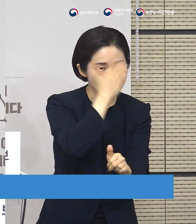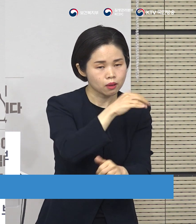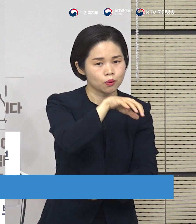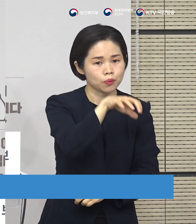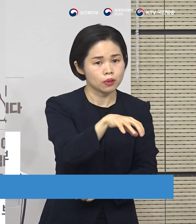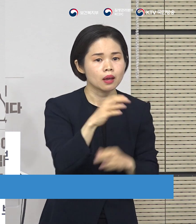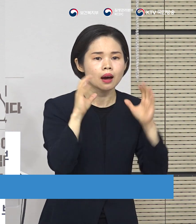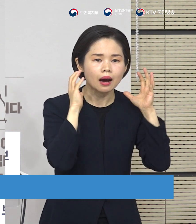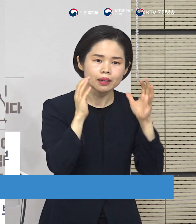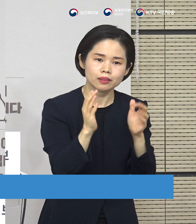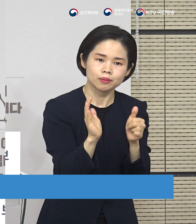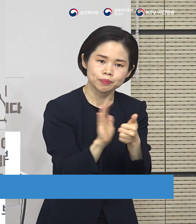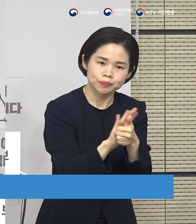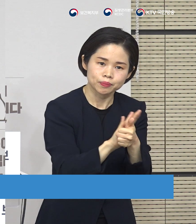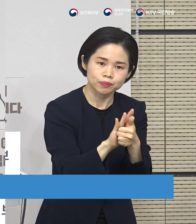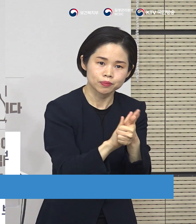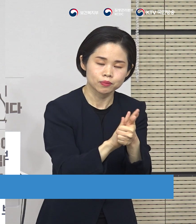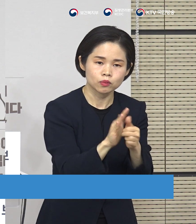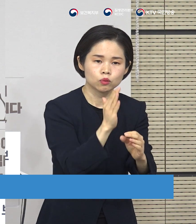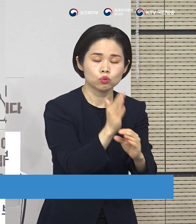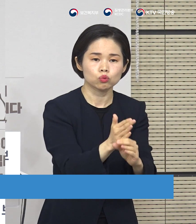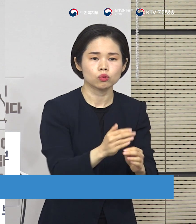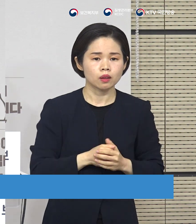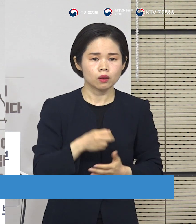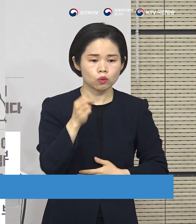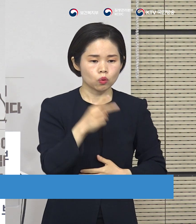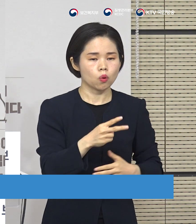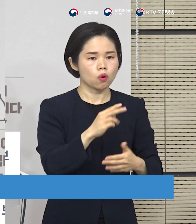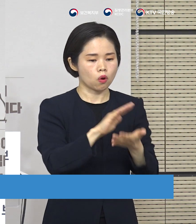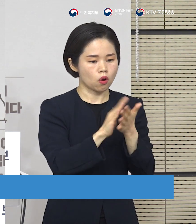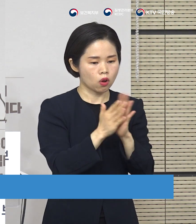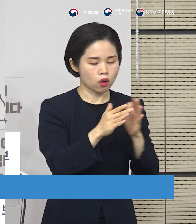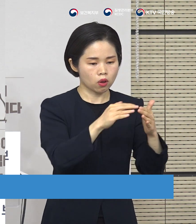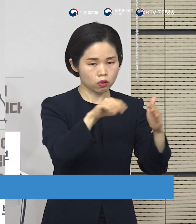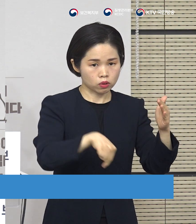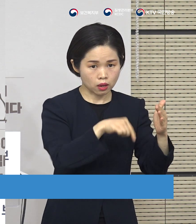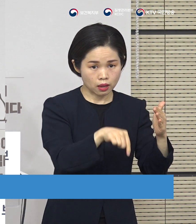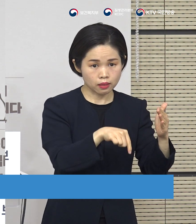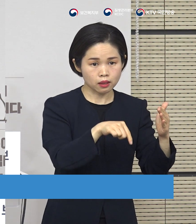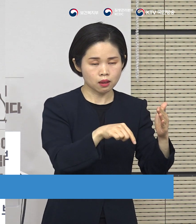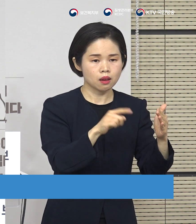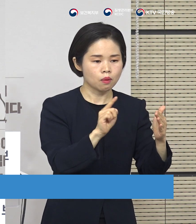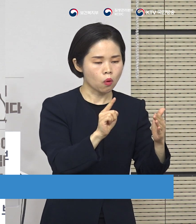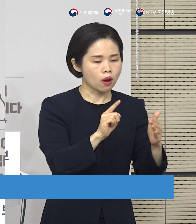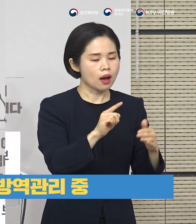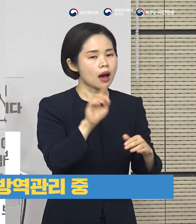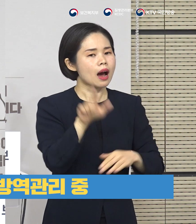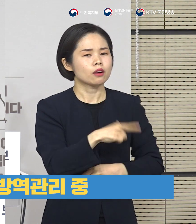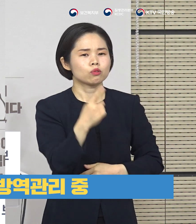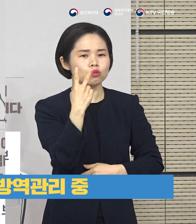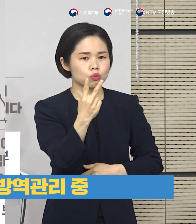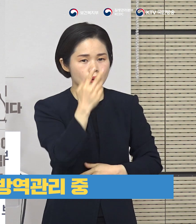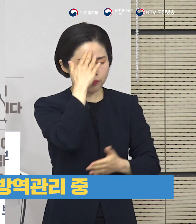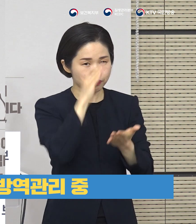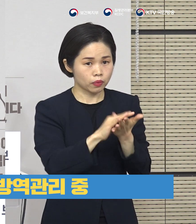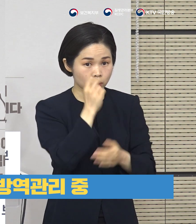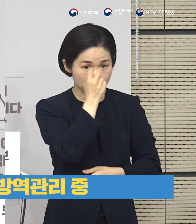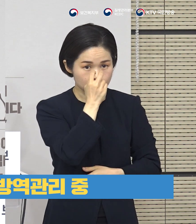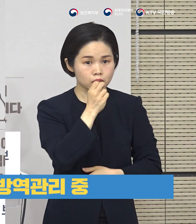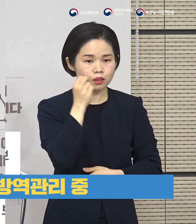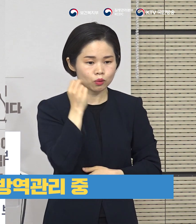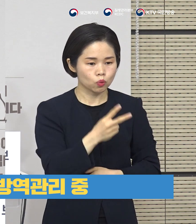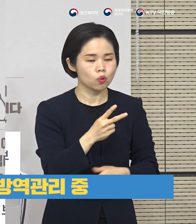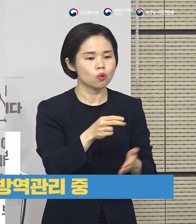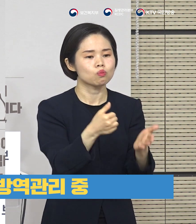속에서 아이들의 보육이 이루어지고 있습니다. 원내의 감염관리 차원에서 매일 2차례